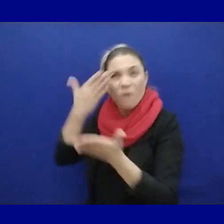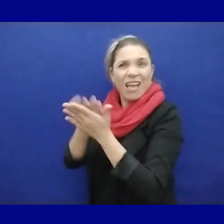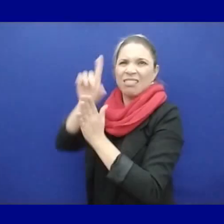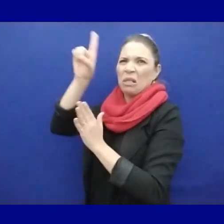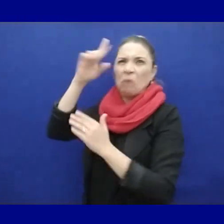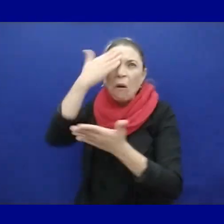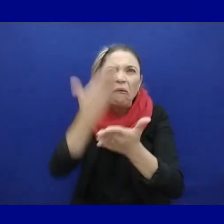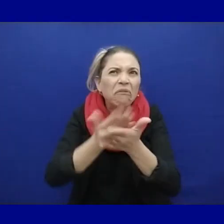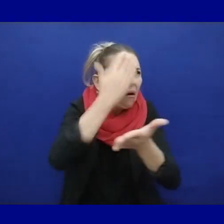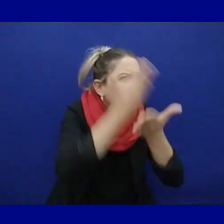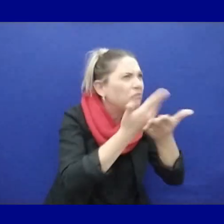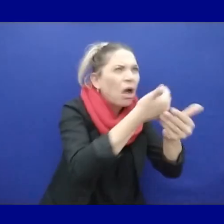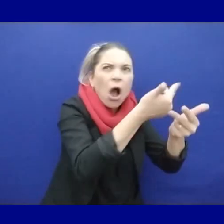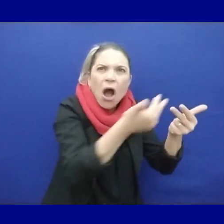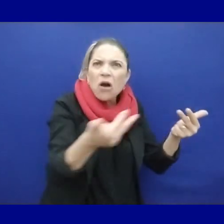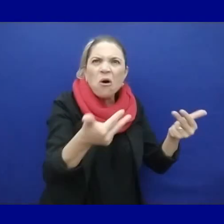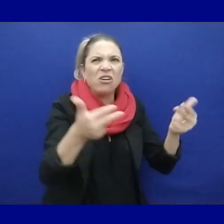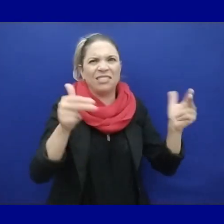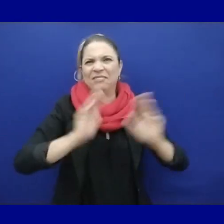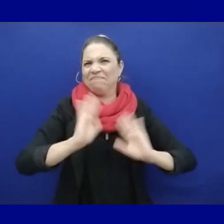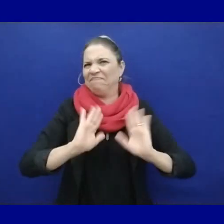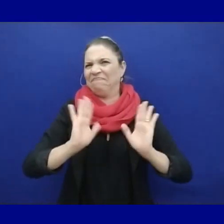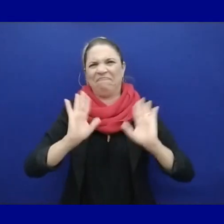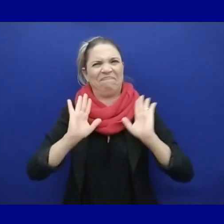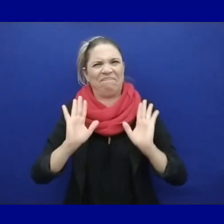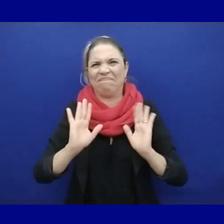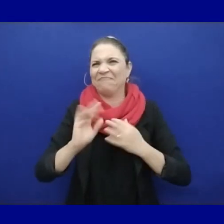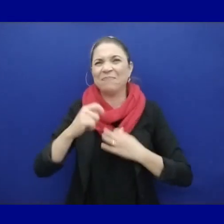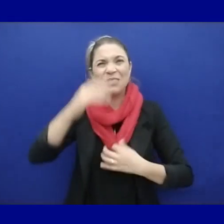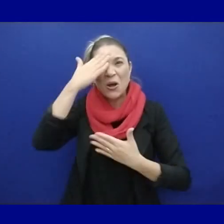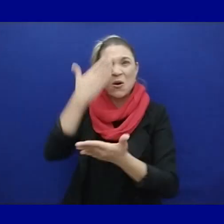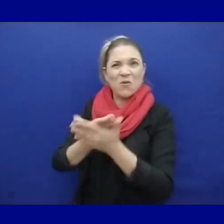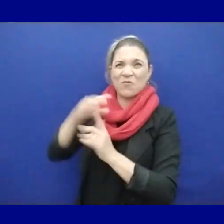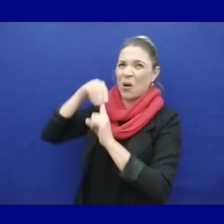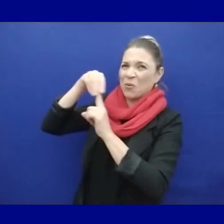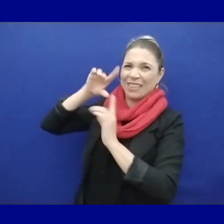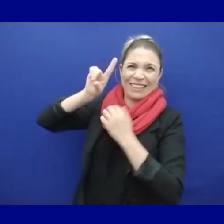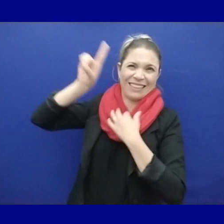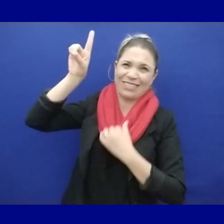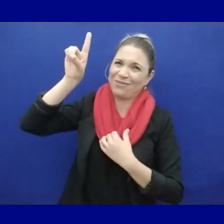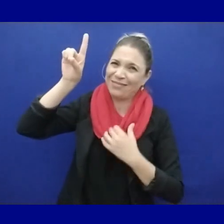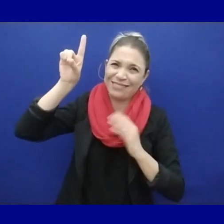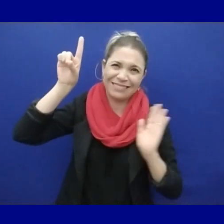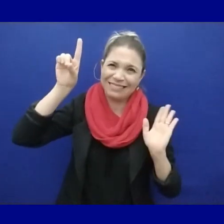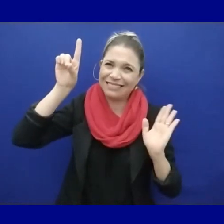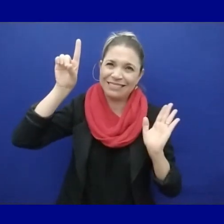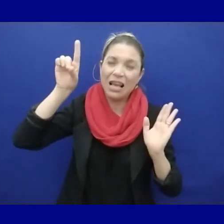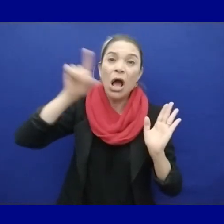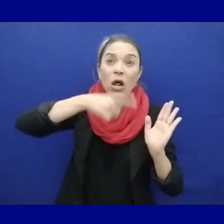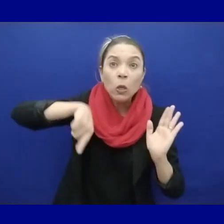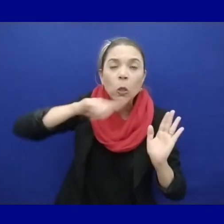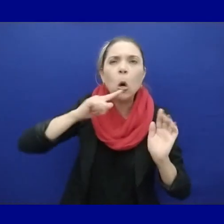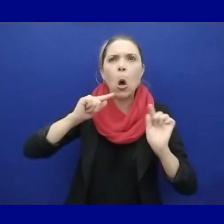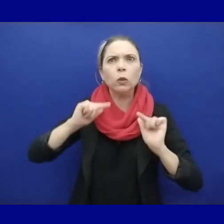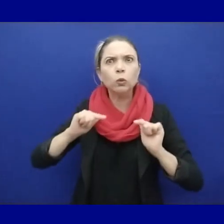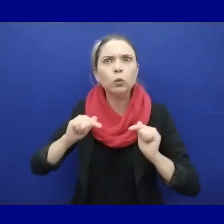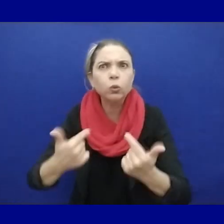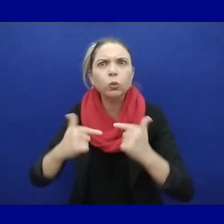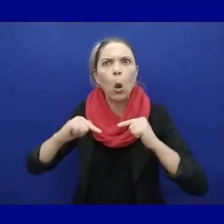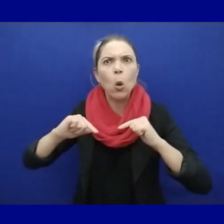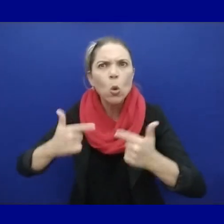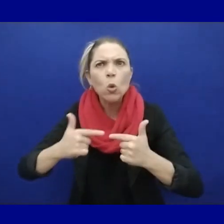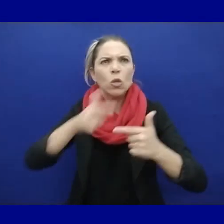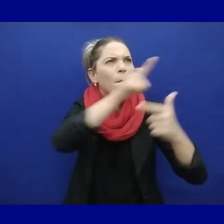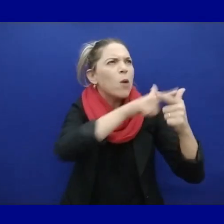das circunstâncias, mas é crer em Deus apesar das consequências. É muito melhor enfrentarmos as